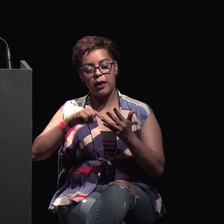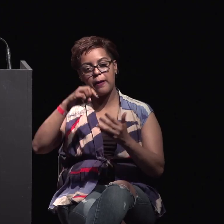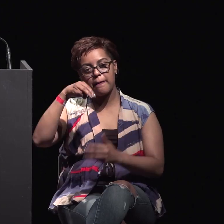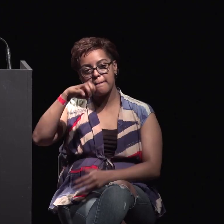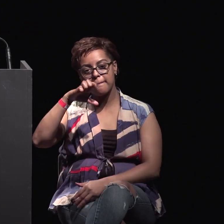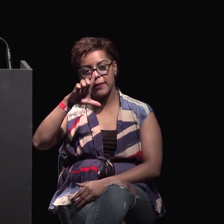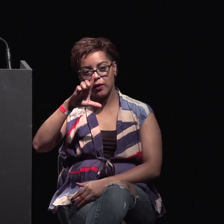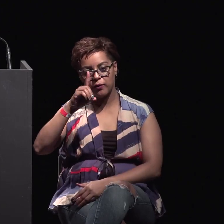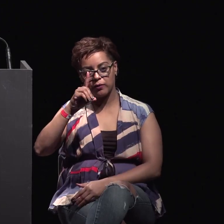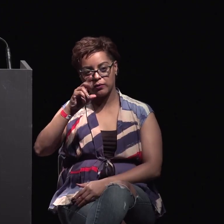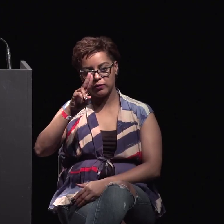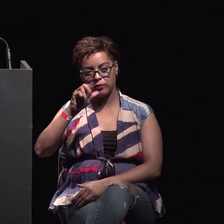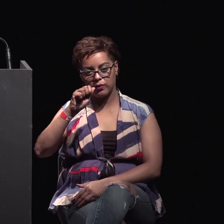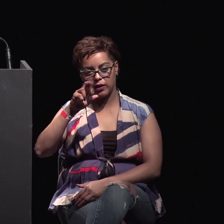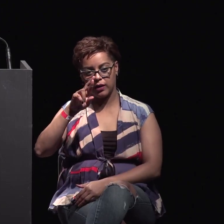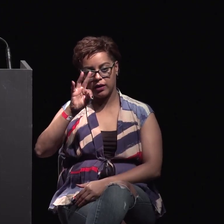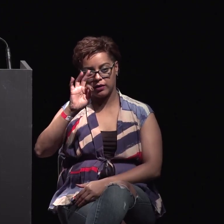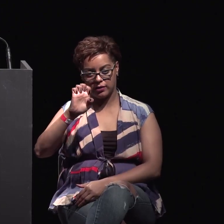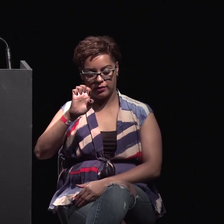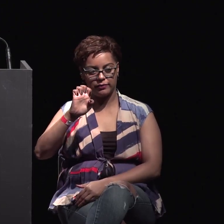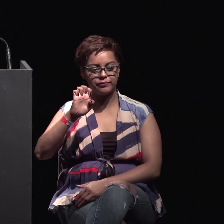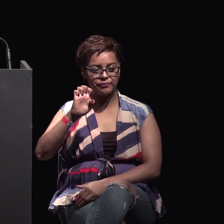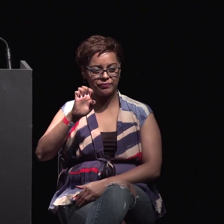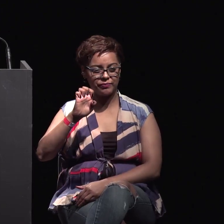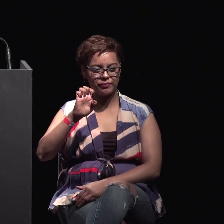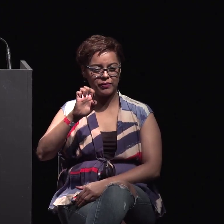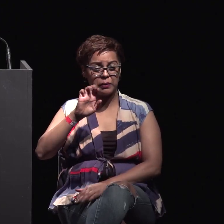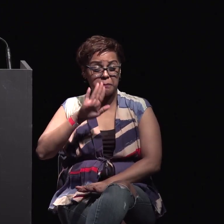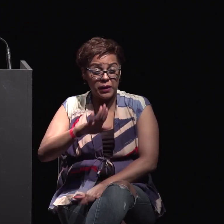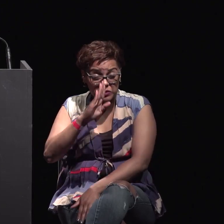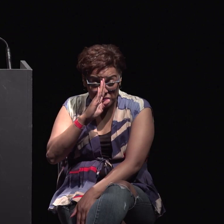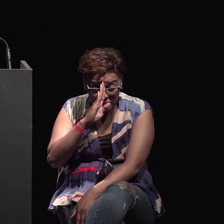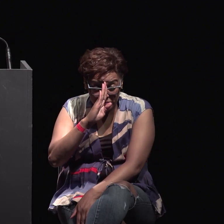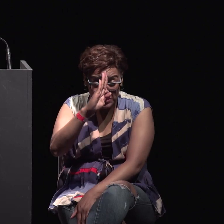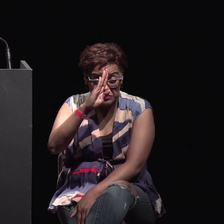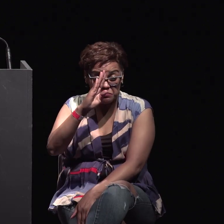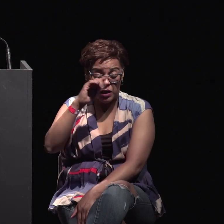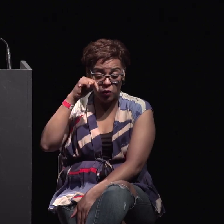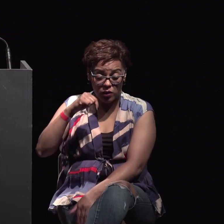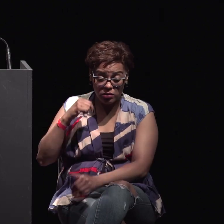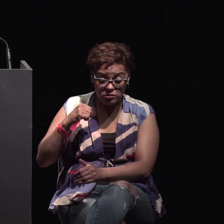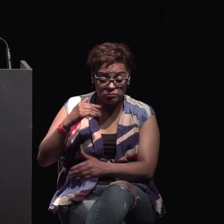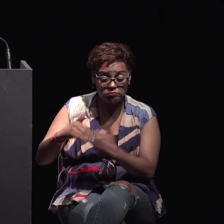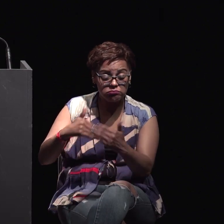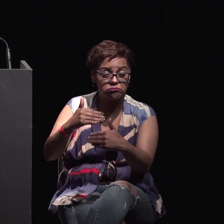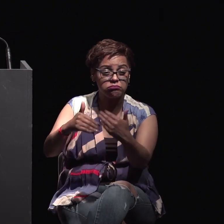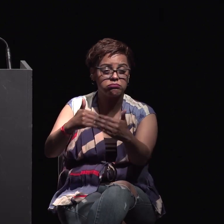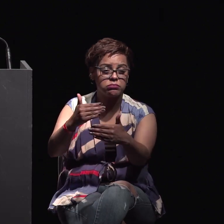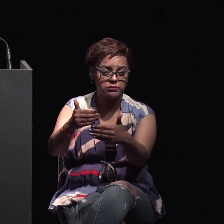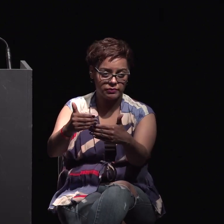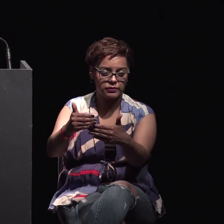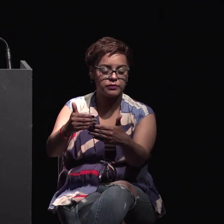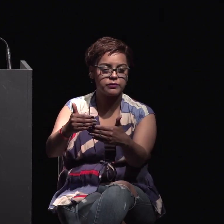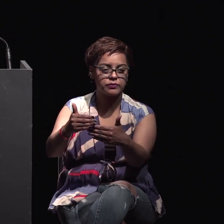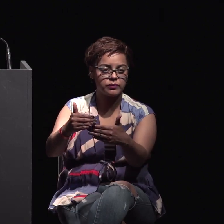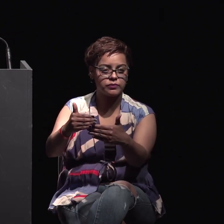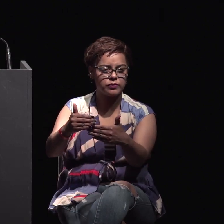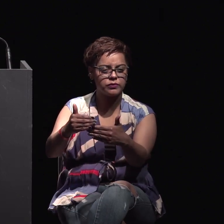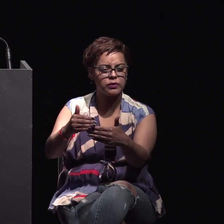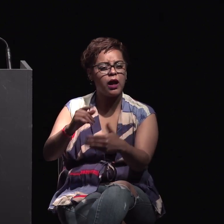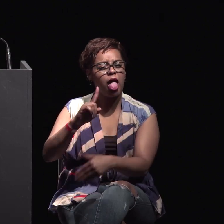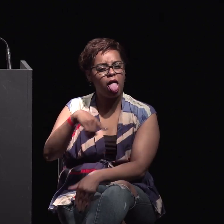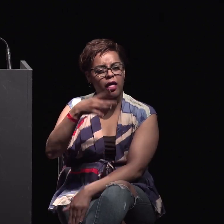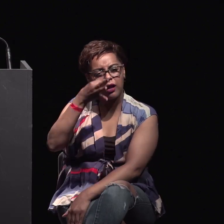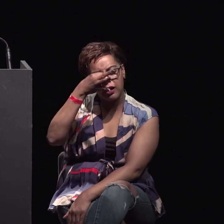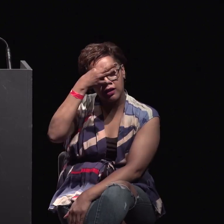Duarte. Mas o grande fenômeno desse processo, entretanto, é a escritora